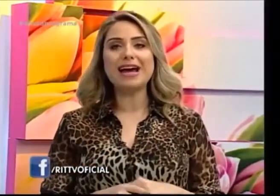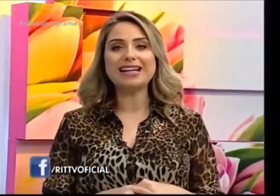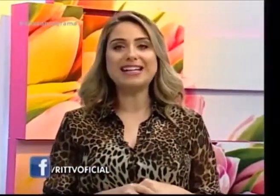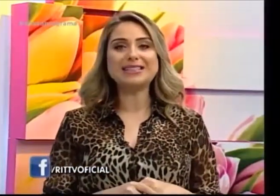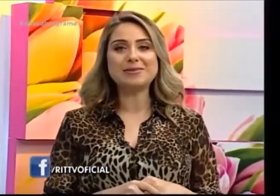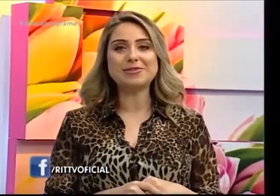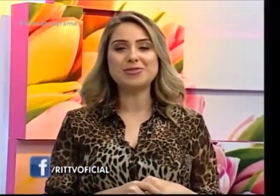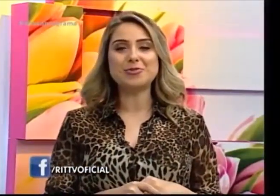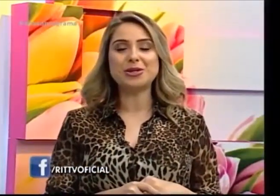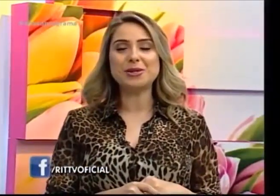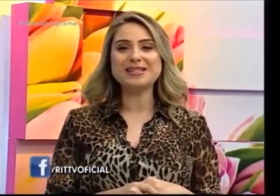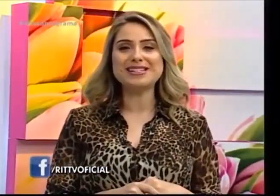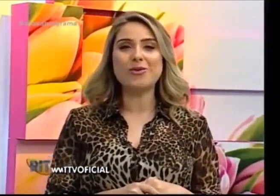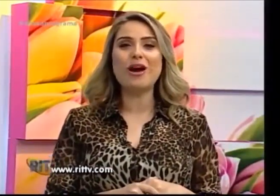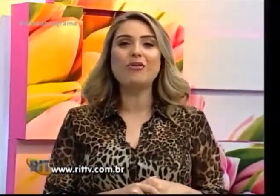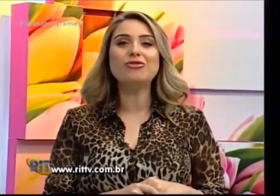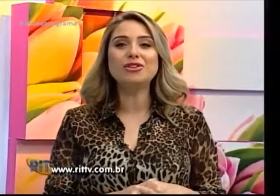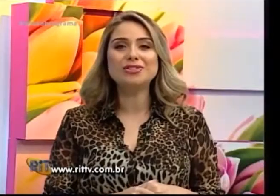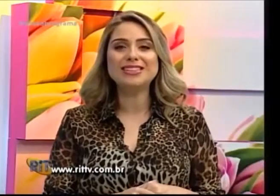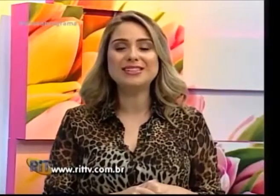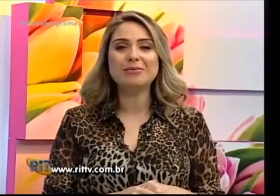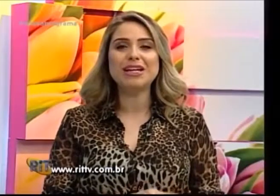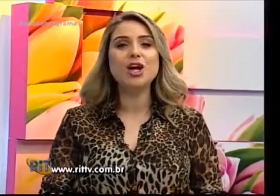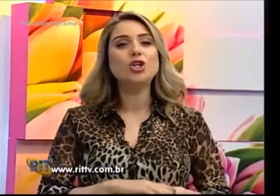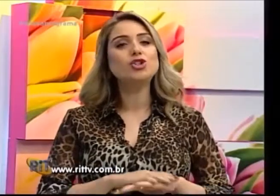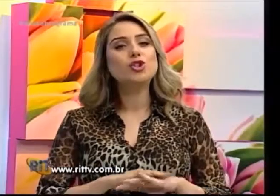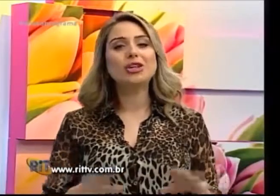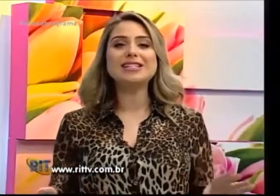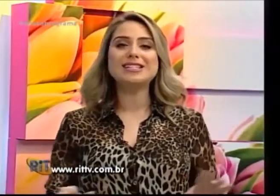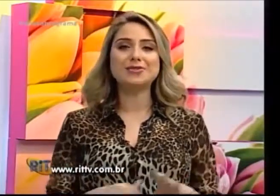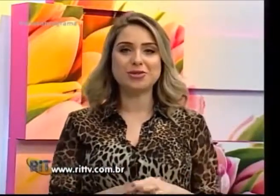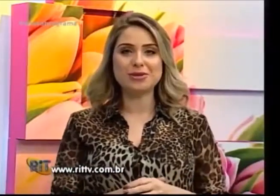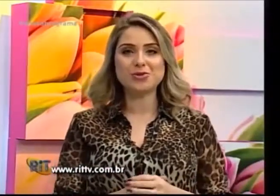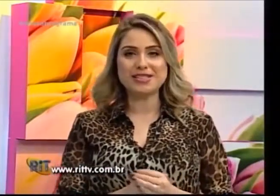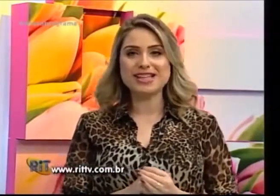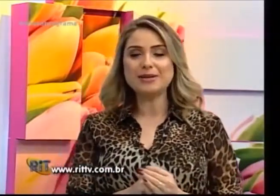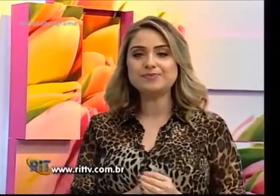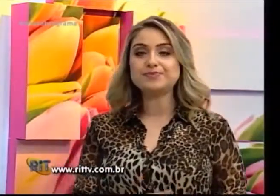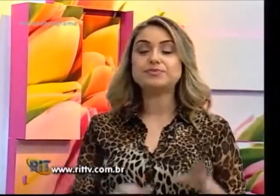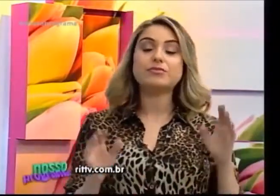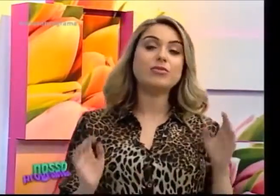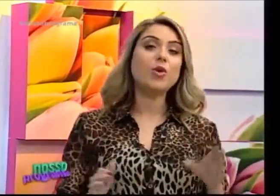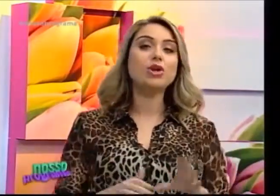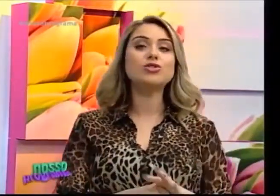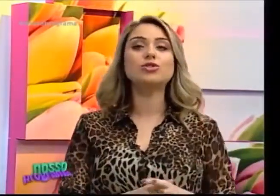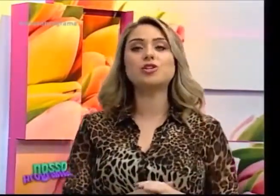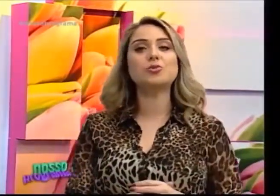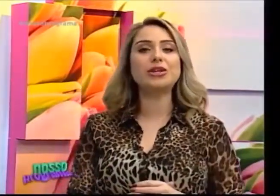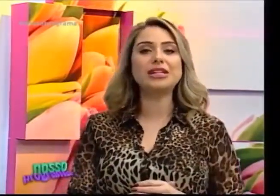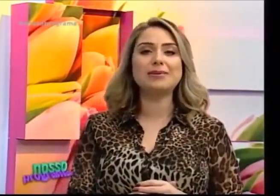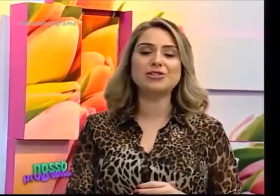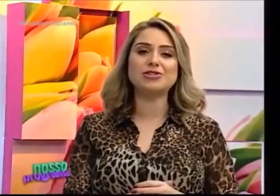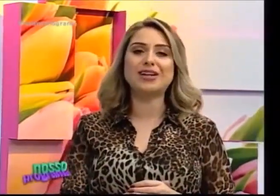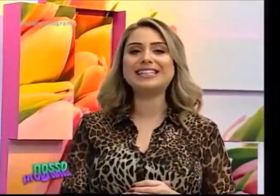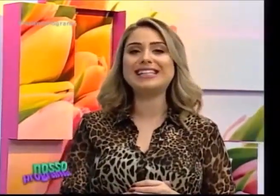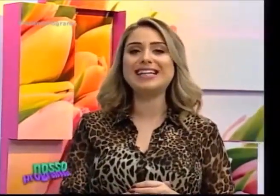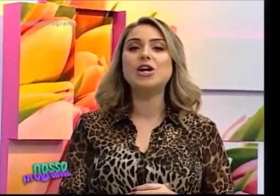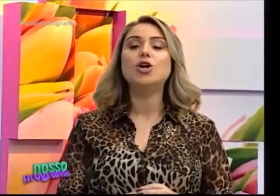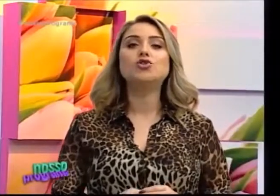hittv.com.br. Lá dá para assistir a programação ao vivo e ter também todas as informações, tá? Hoje no nosso programa a gente vai entender